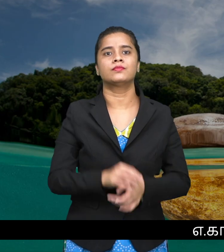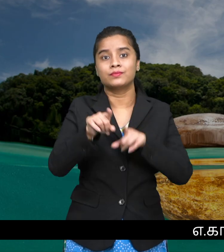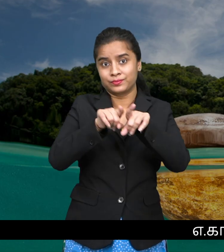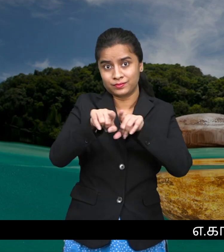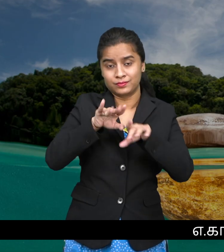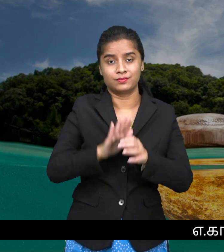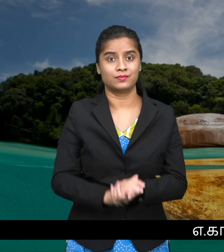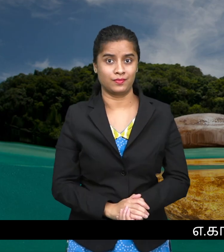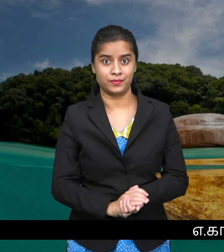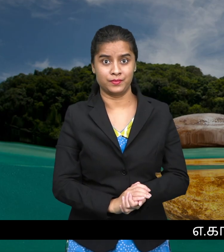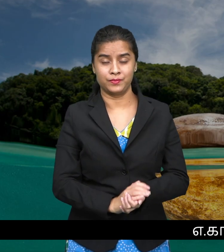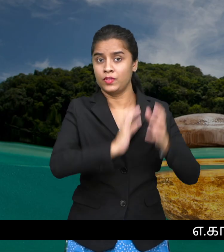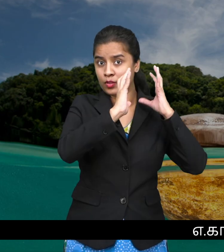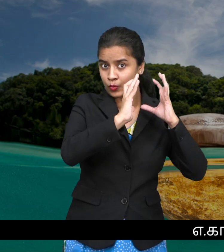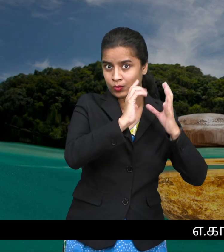எடுத்துக்காட்டு தேங்காய்.